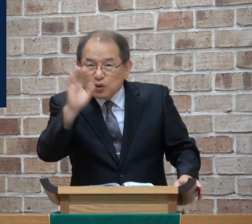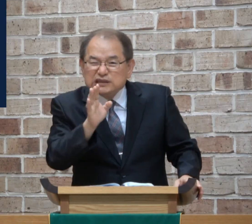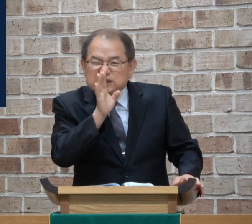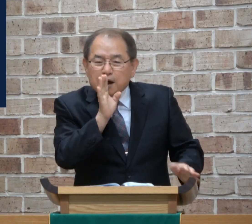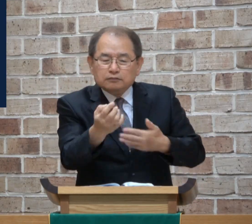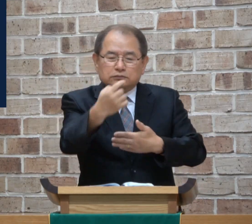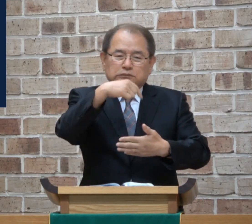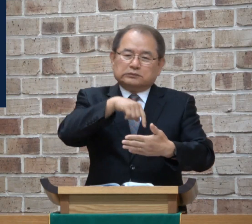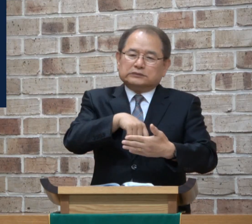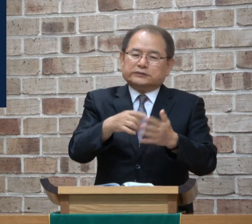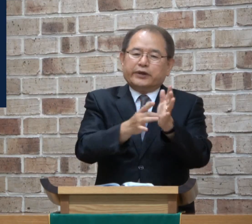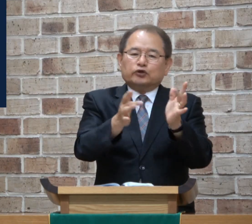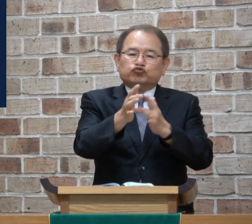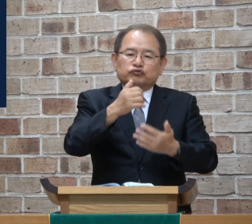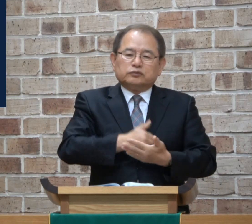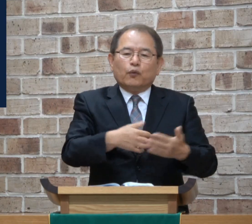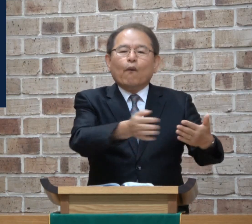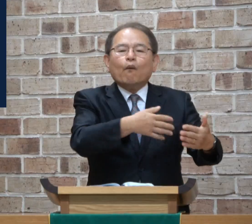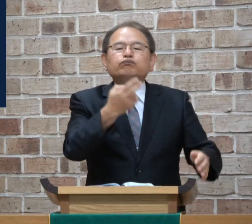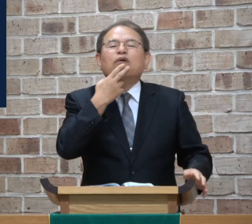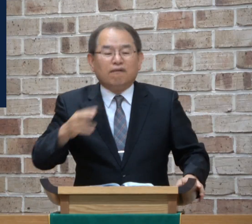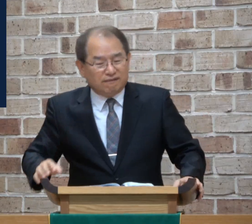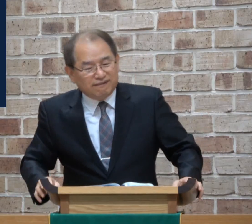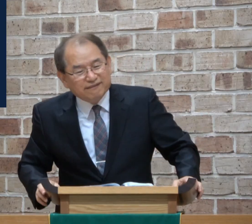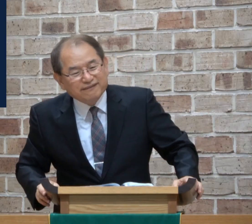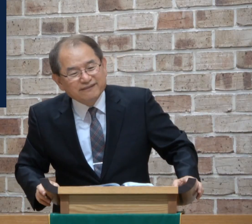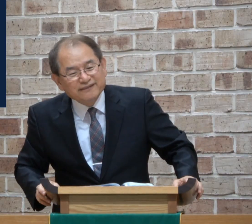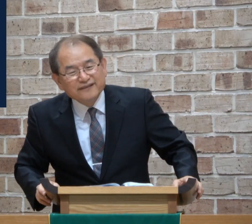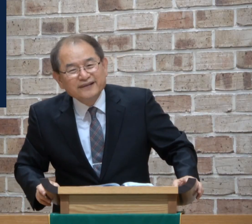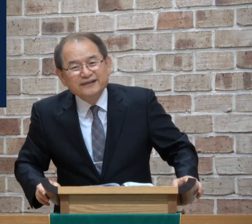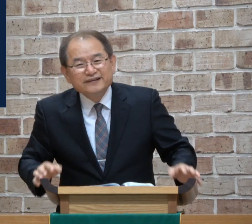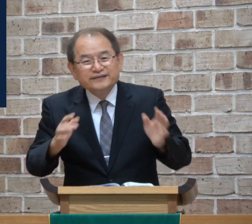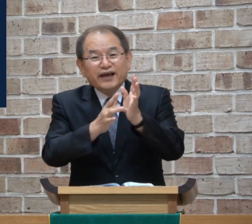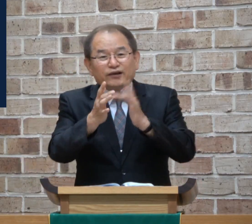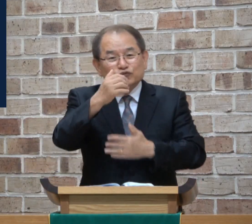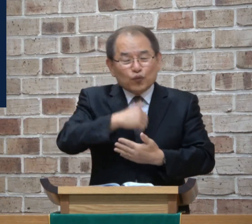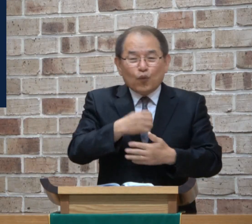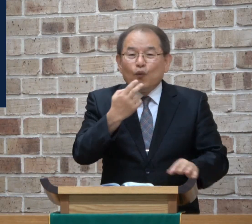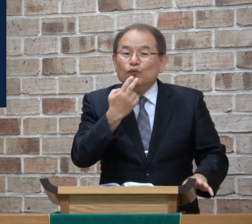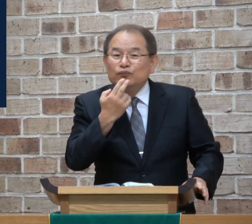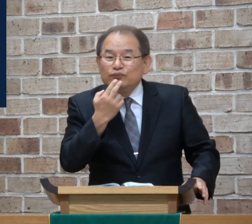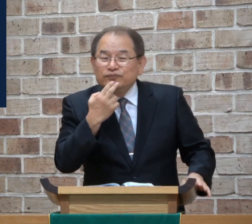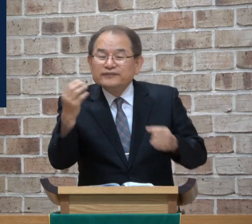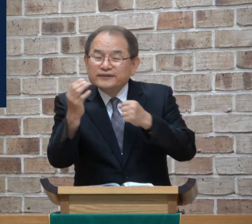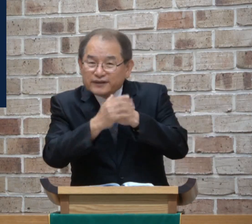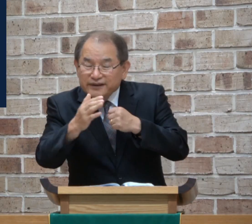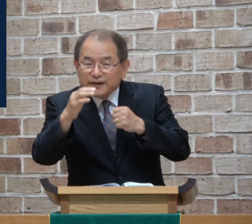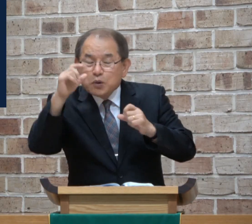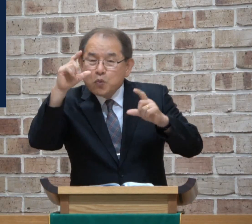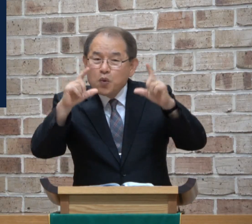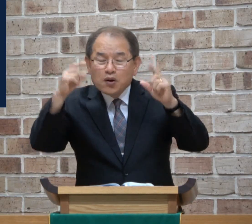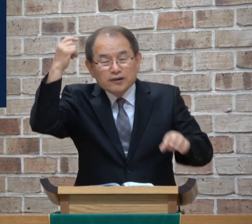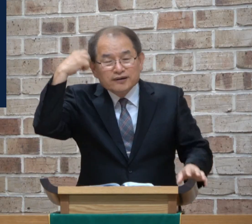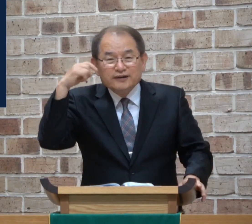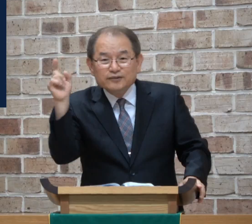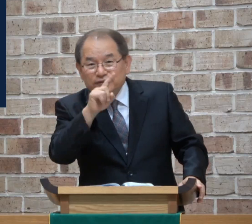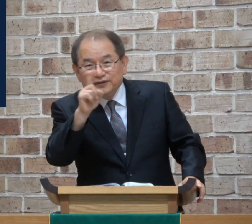충성되게 일했습니다. 그러나 그 안에는 예수님이 내 안에 없습니다. 예수님이 없다는 것 어떤